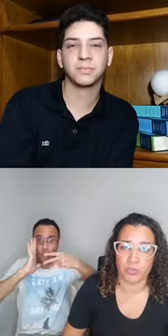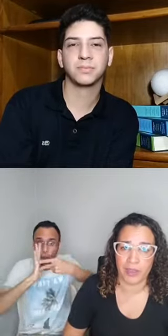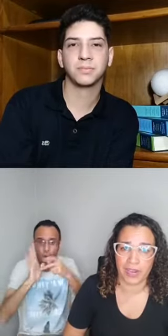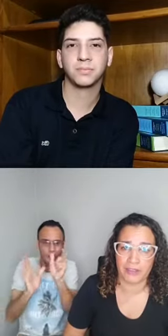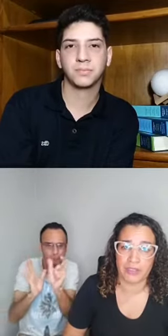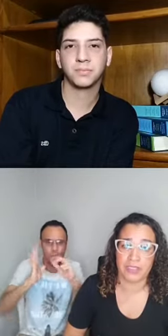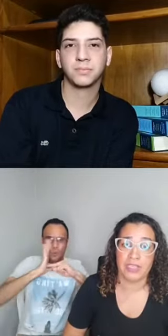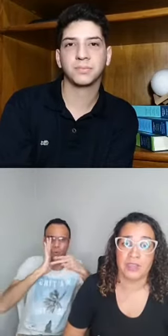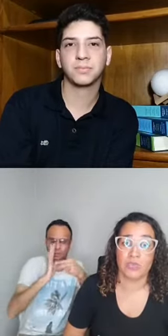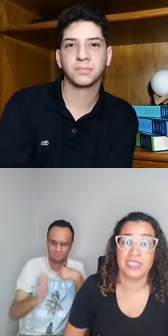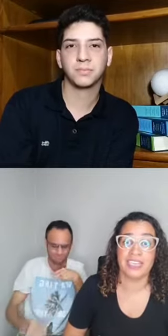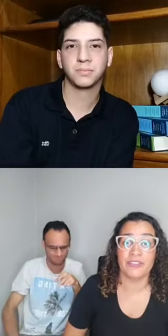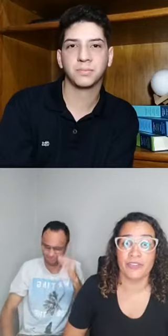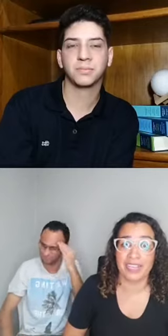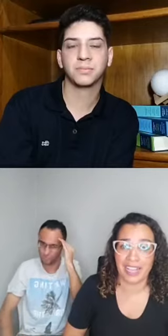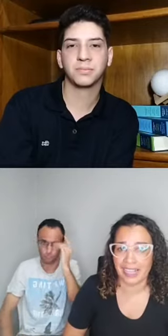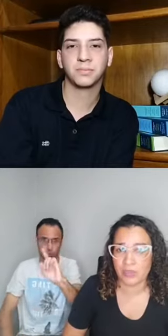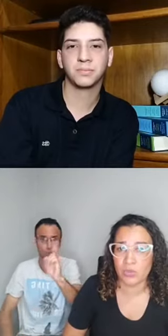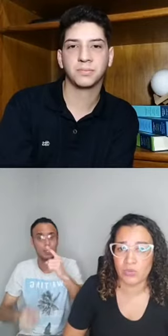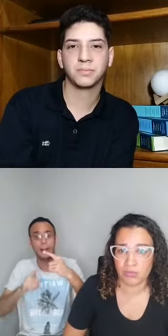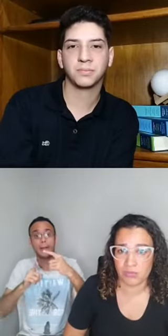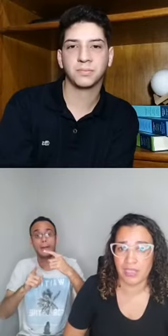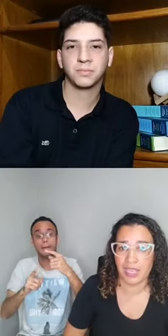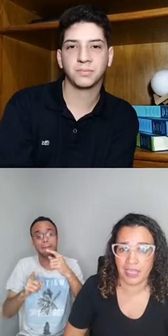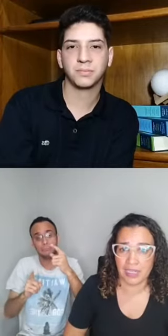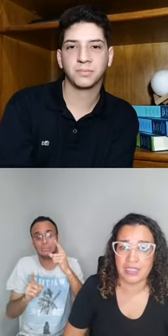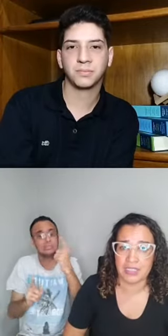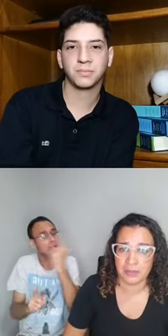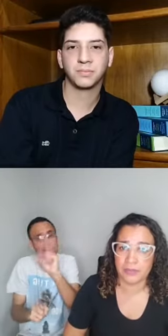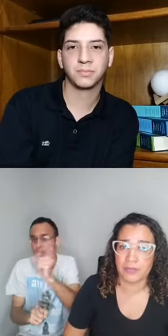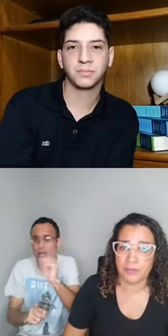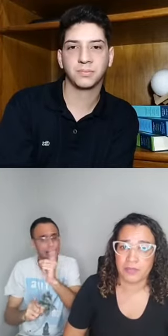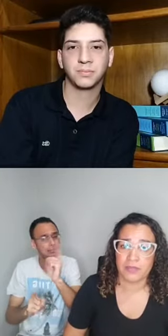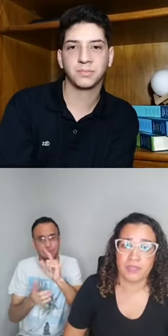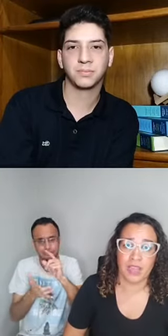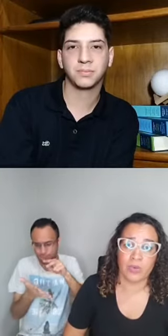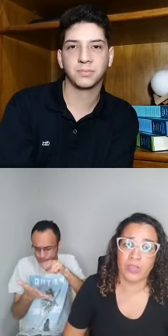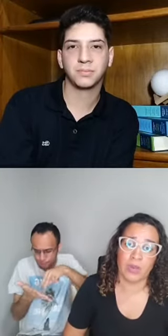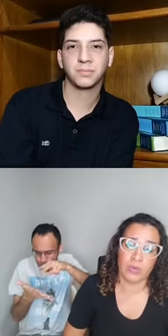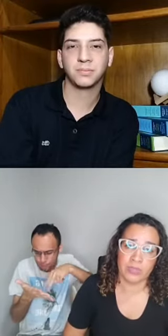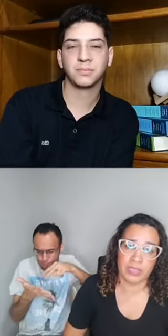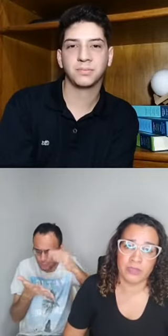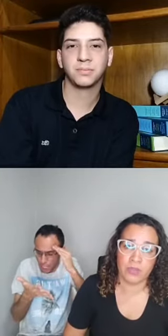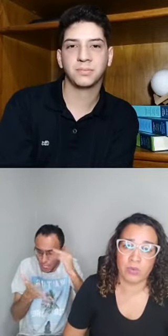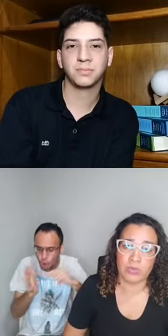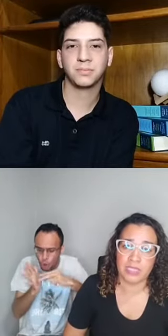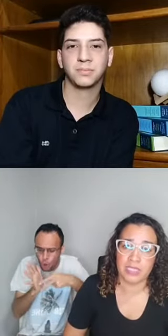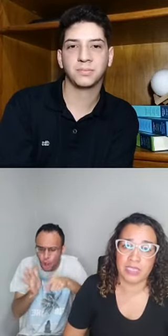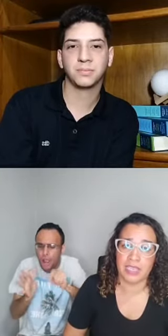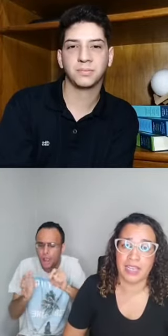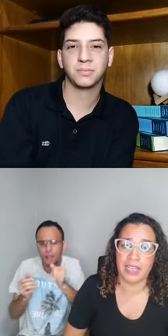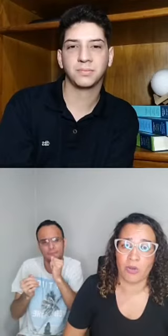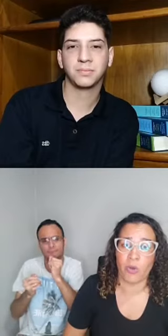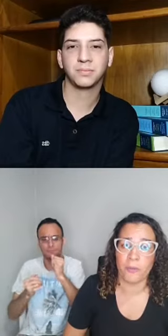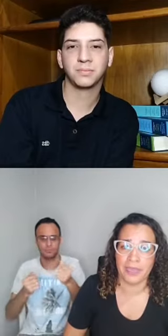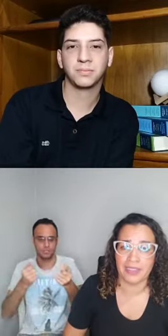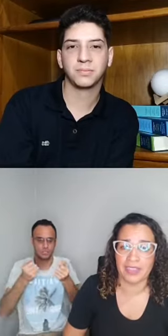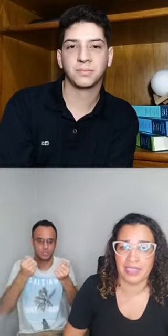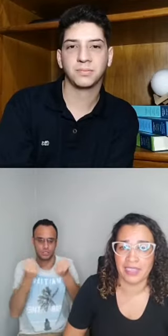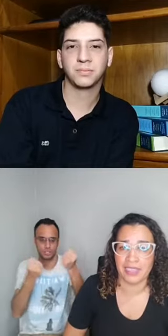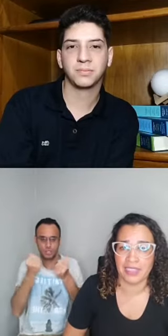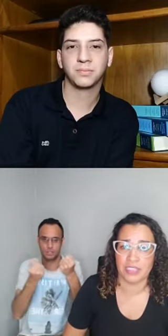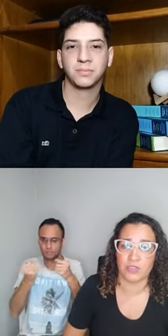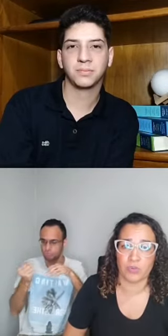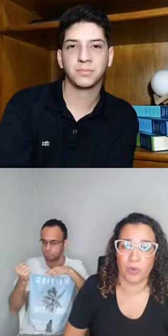em algumas palavras, o significado delas. Então, eu nem, não conseguia